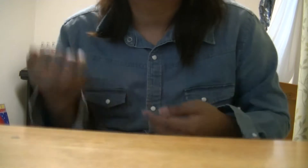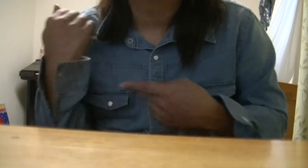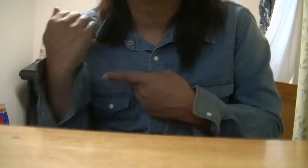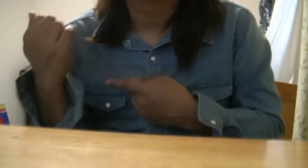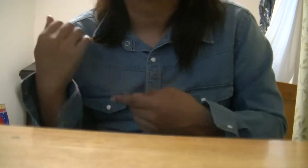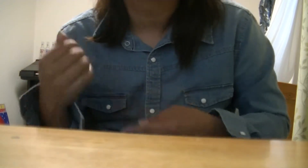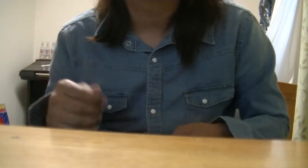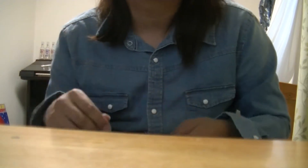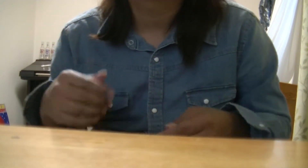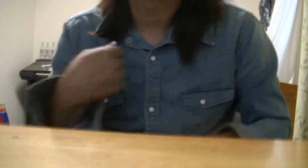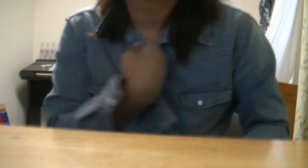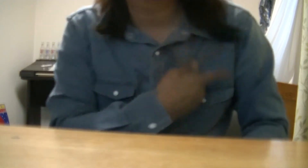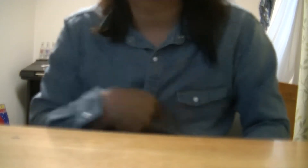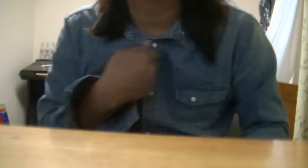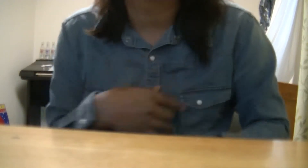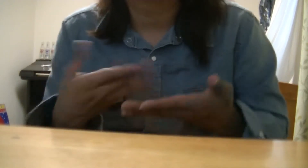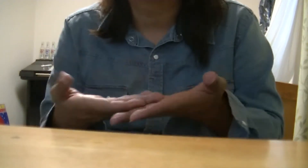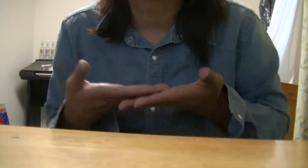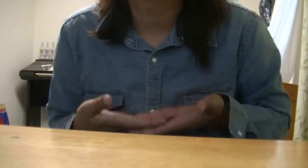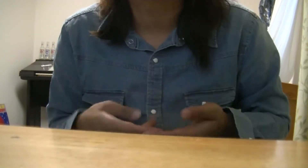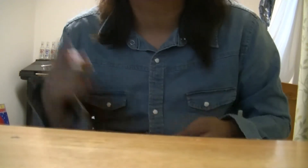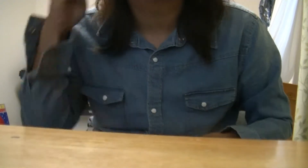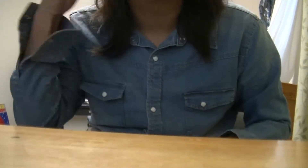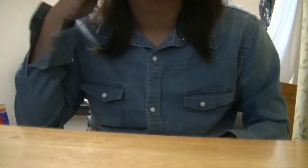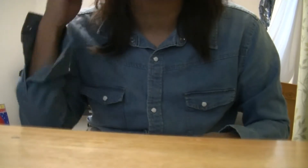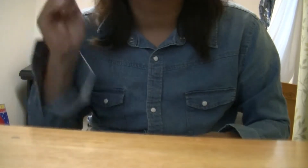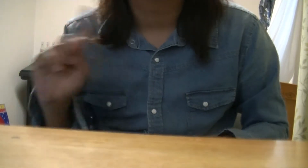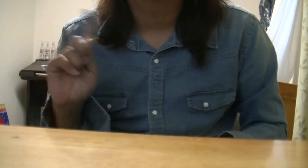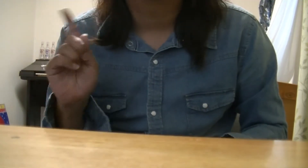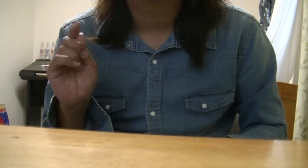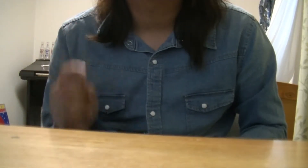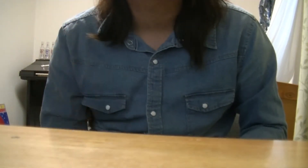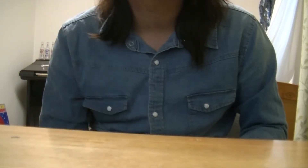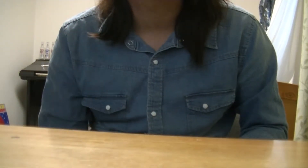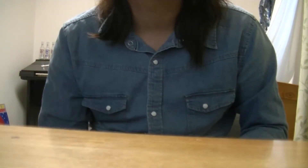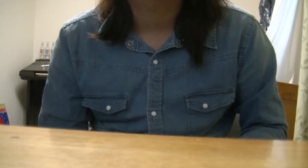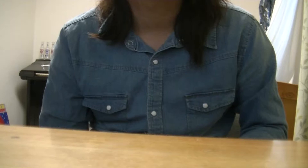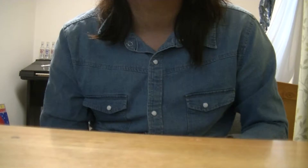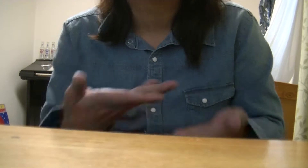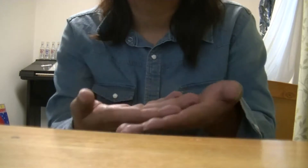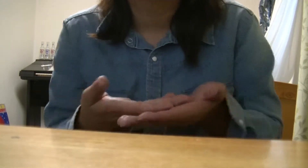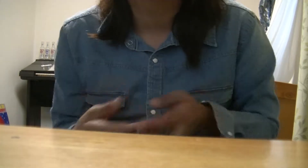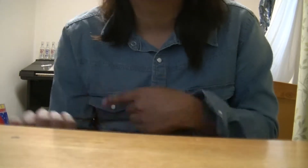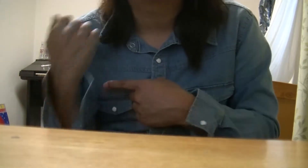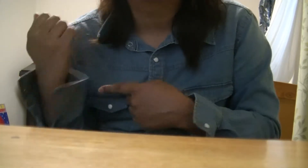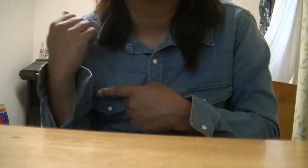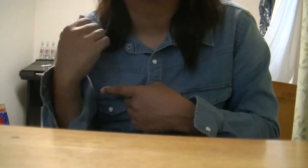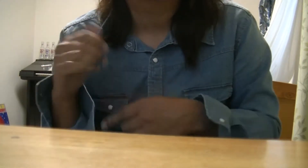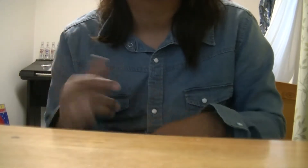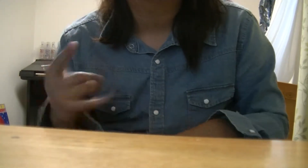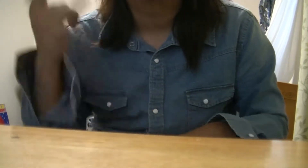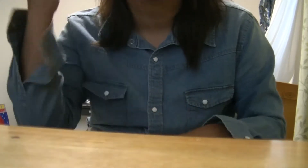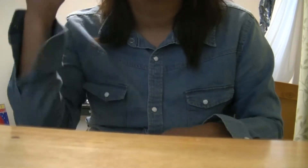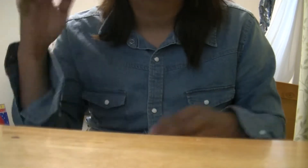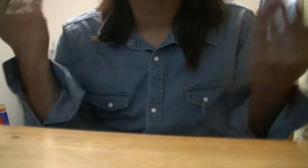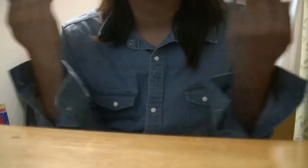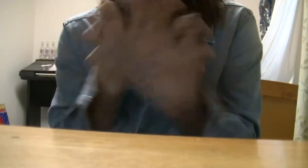質を決めているんです。そう思ったらどうでしょう、肯定的解釈力の達人になれば、実は